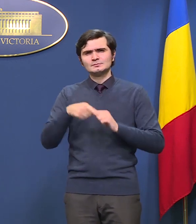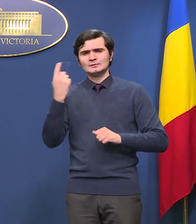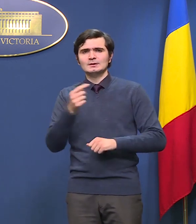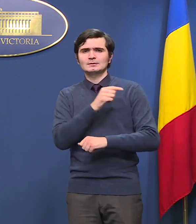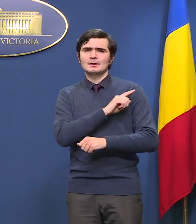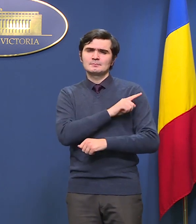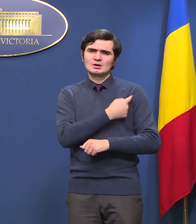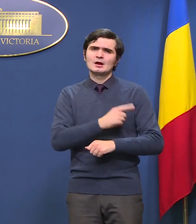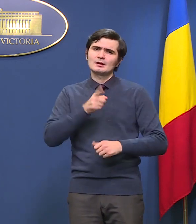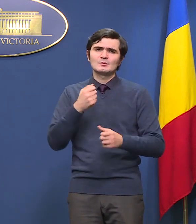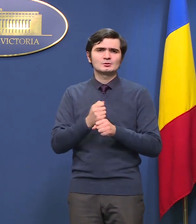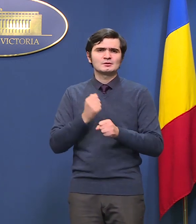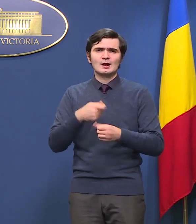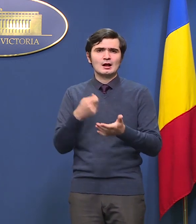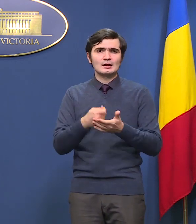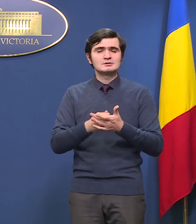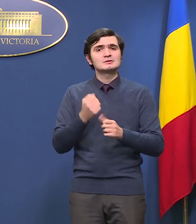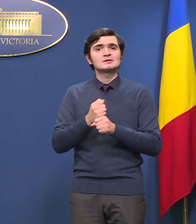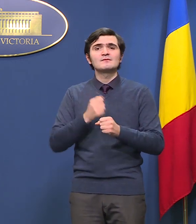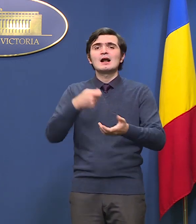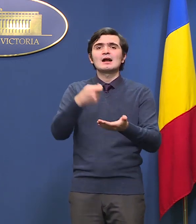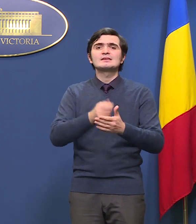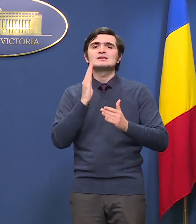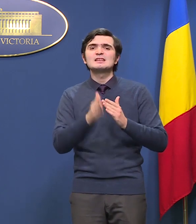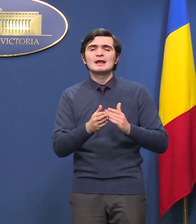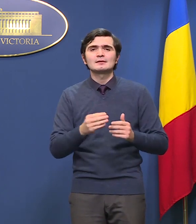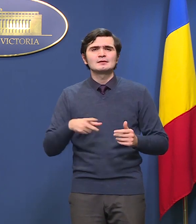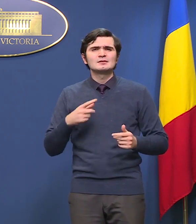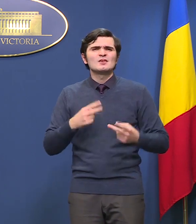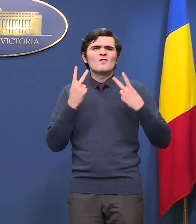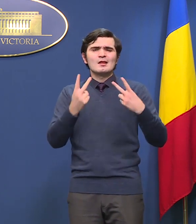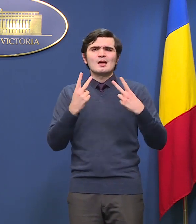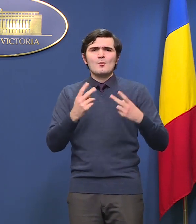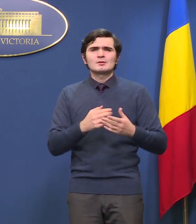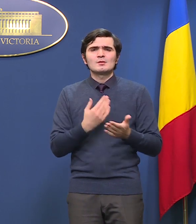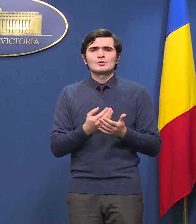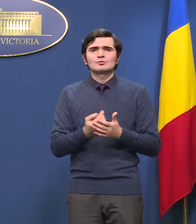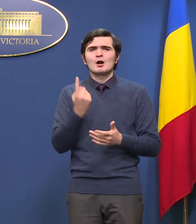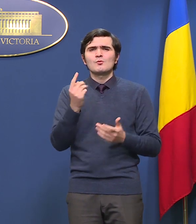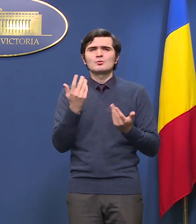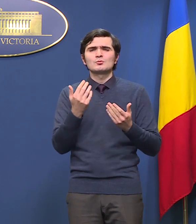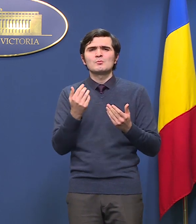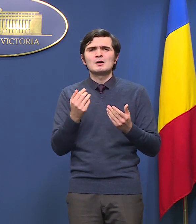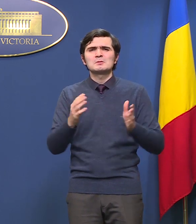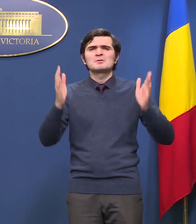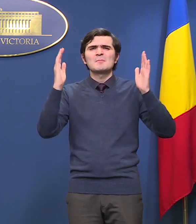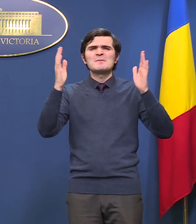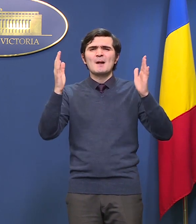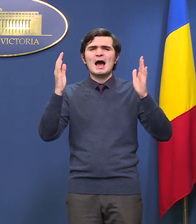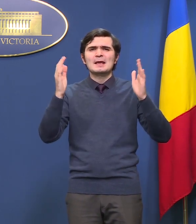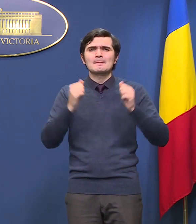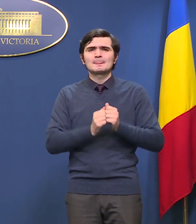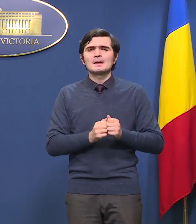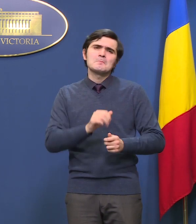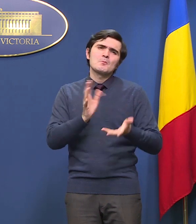de asemenea să facă achizițiile directe, pentru că este vital ca un număr cât mai mare de posibili contractori de